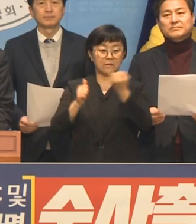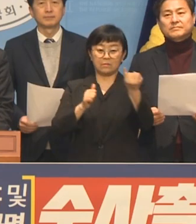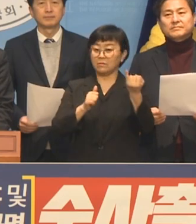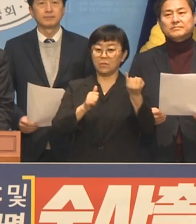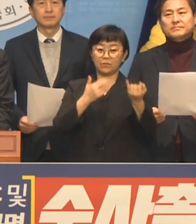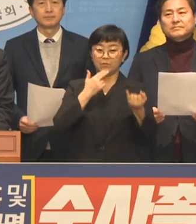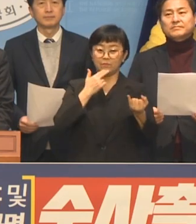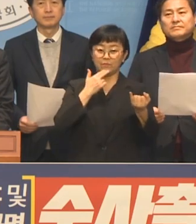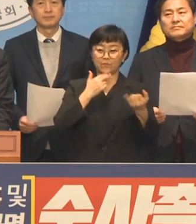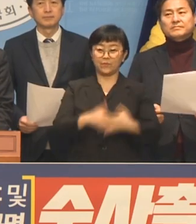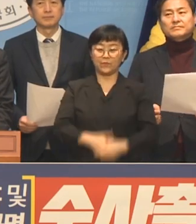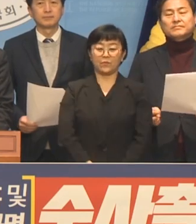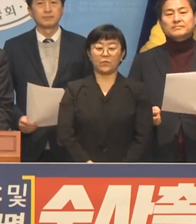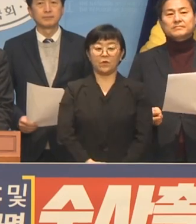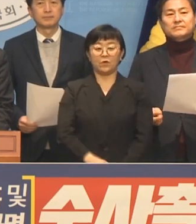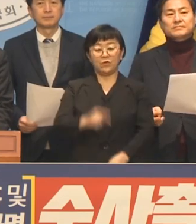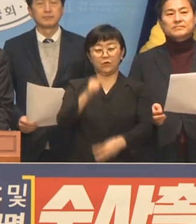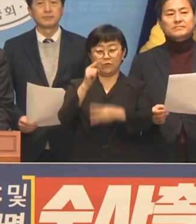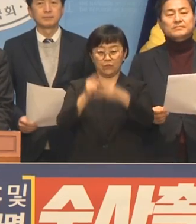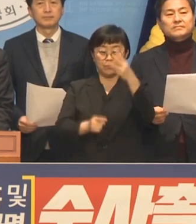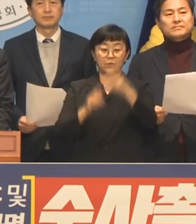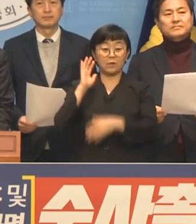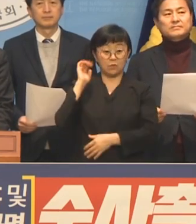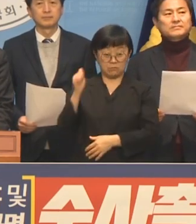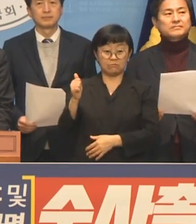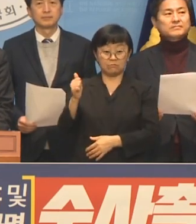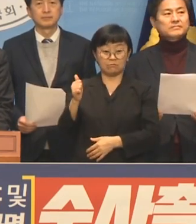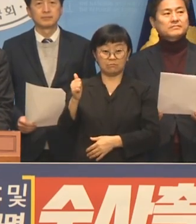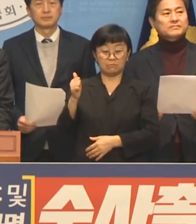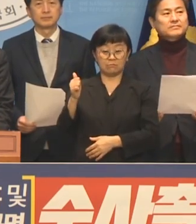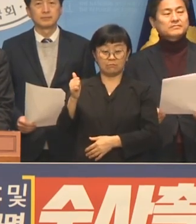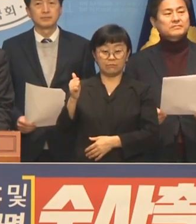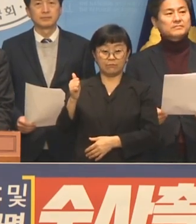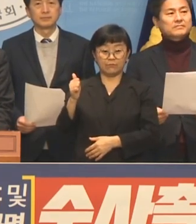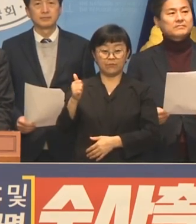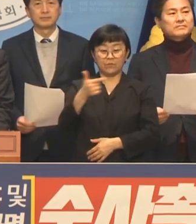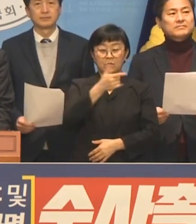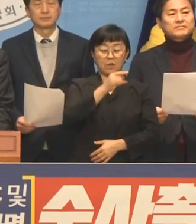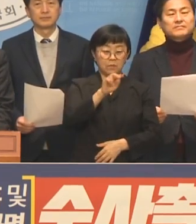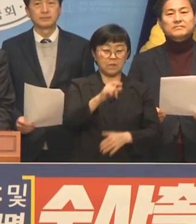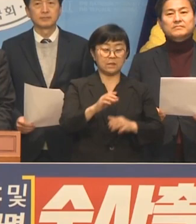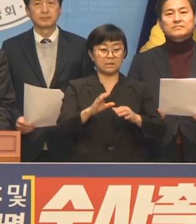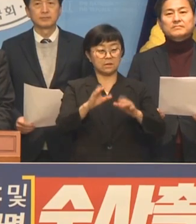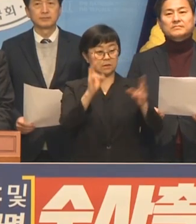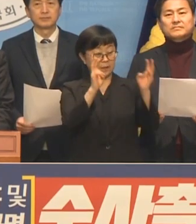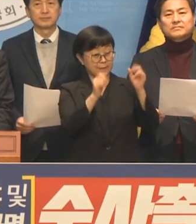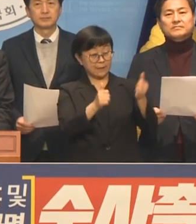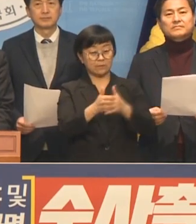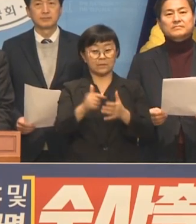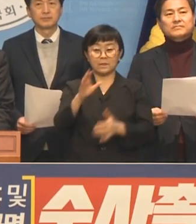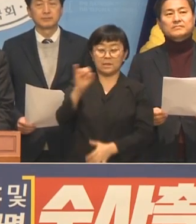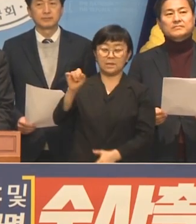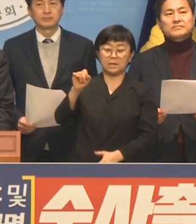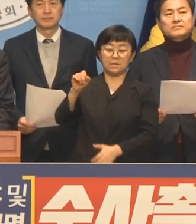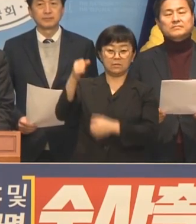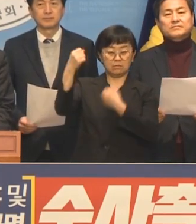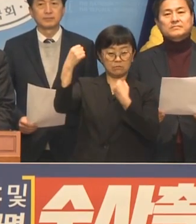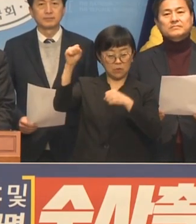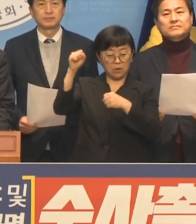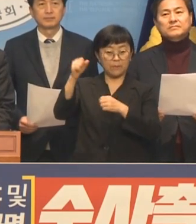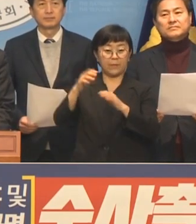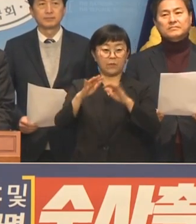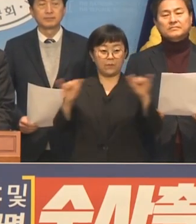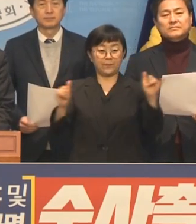여사는 빼고 네, 윤석열 대통령, 넷플릭스 CEO 그리고 이정재 씨의